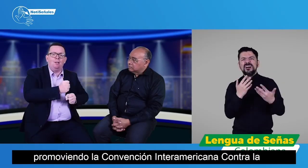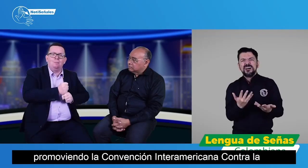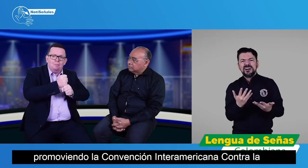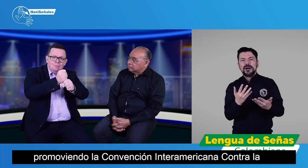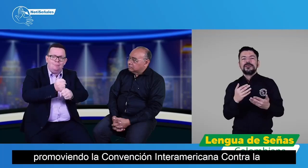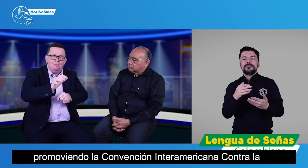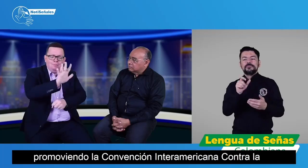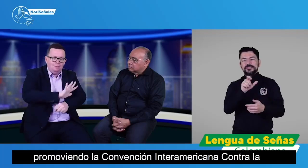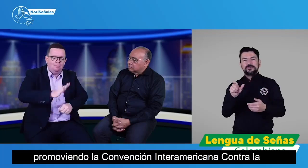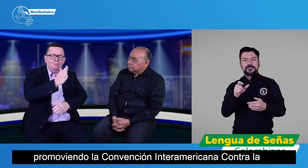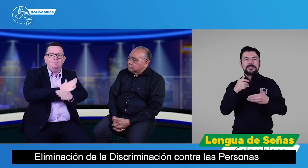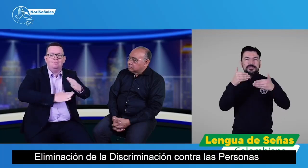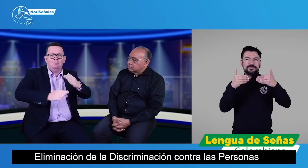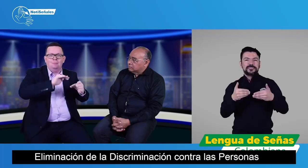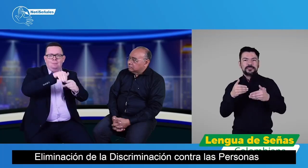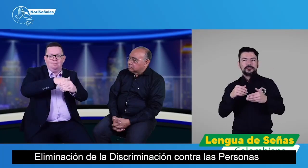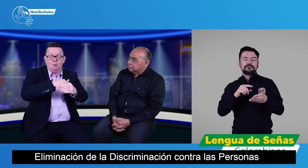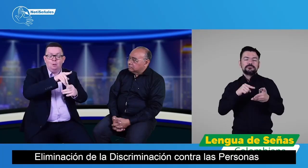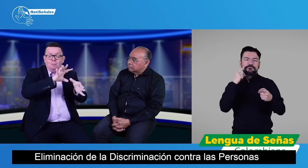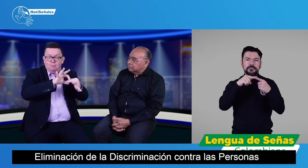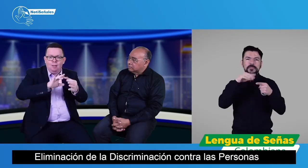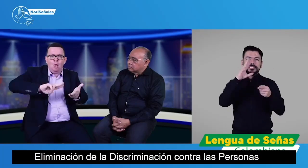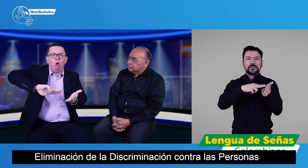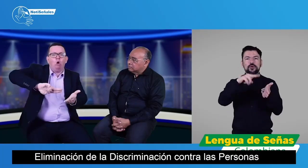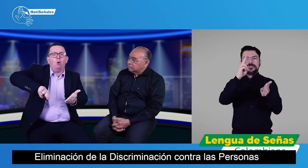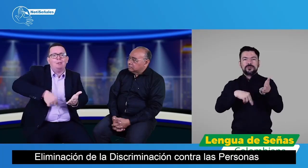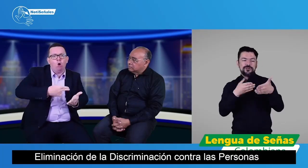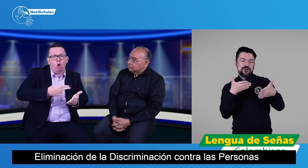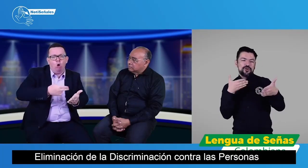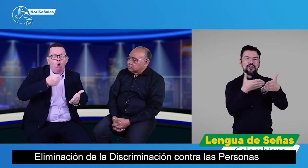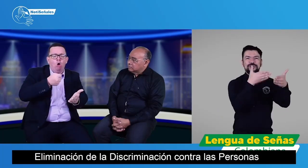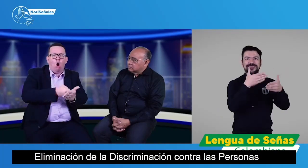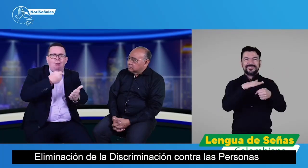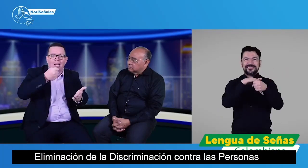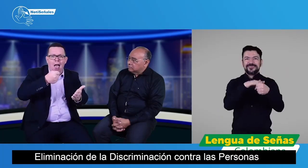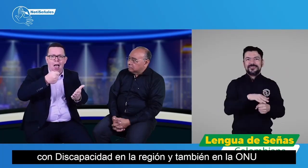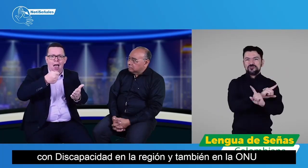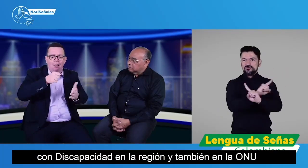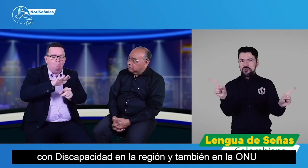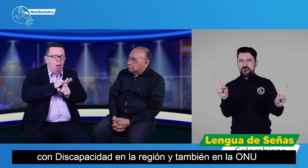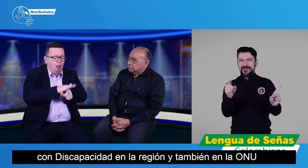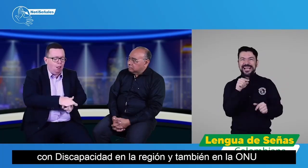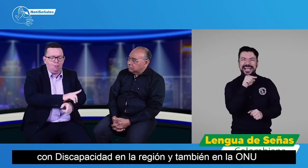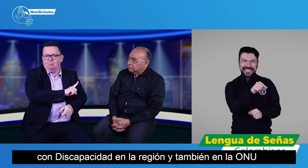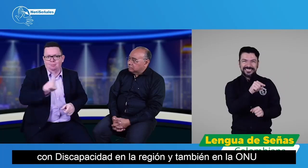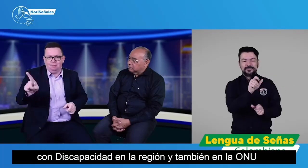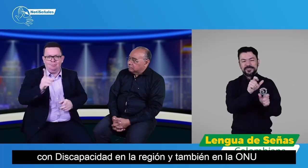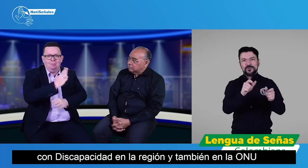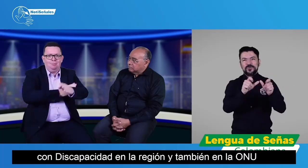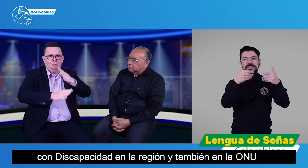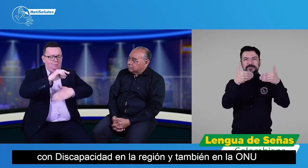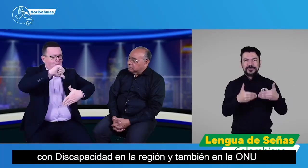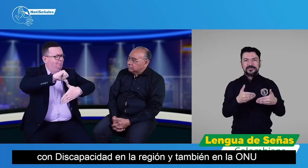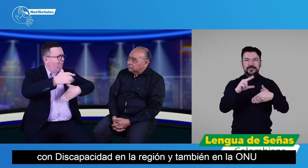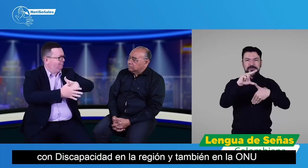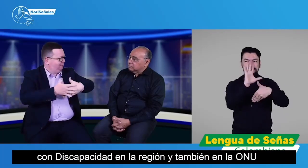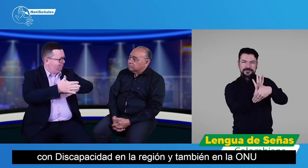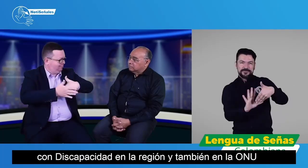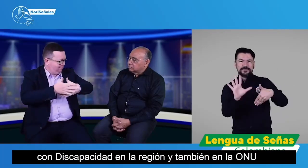Interamericana contra la Eliminación de la Discriminación contra las Personas con Discapacidad en la Región y también en la